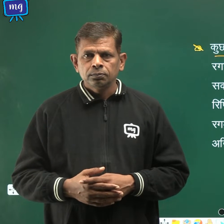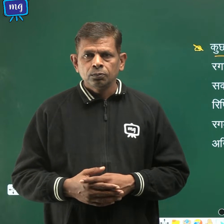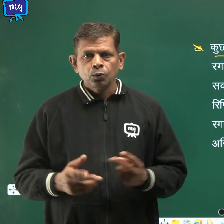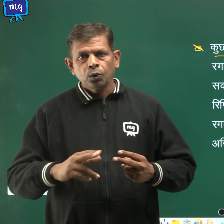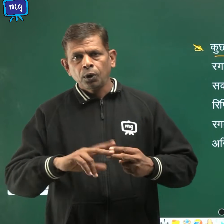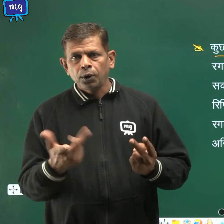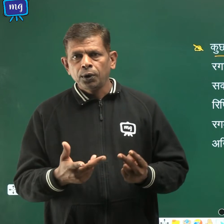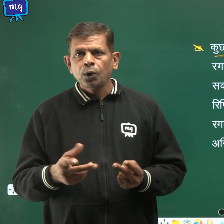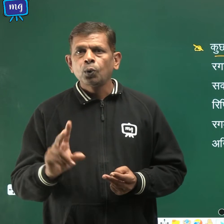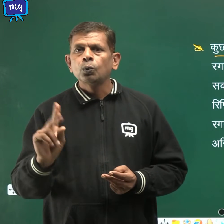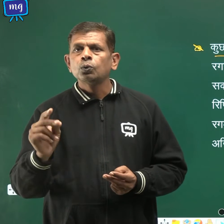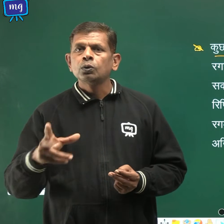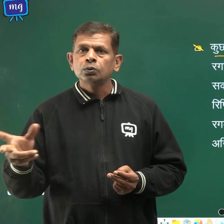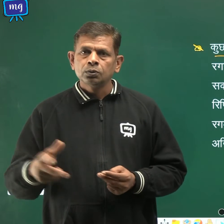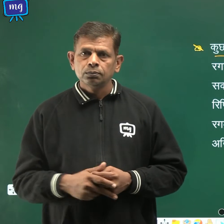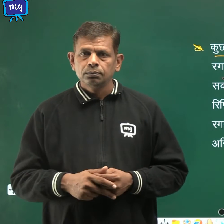अन्य वस्तुओं से